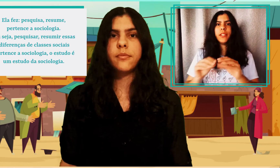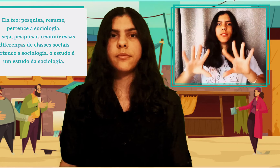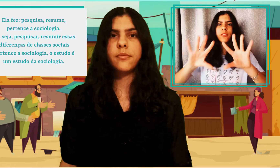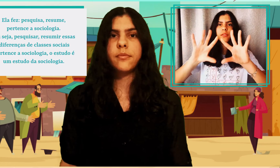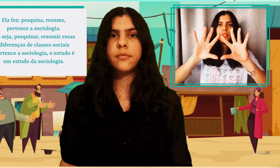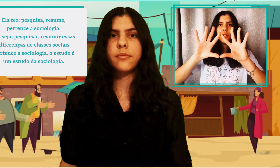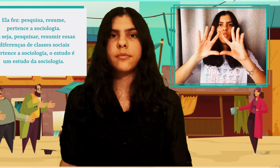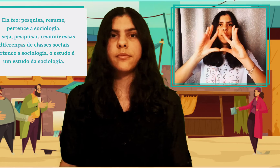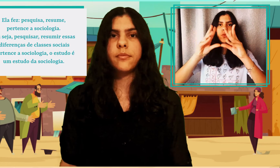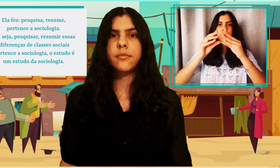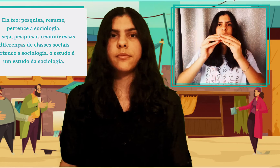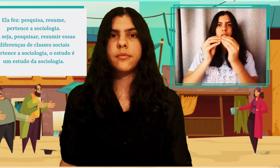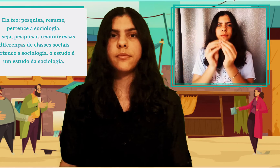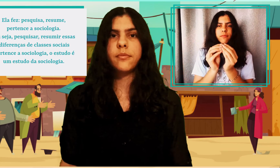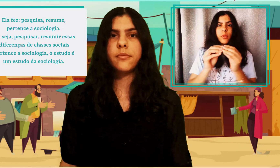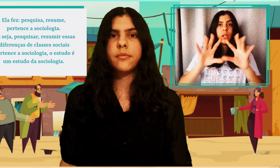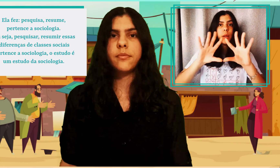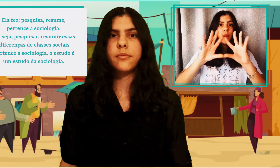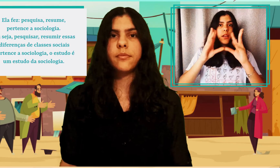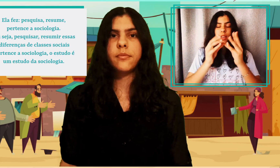resume, sinal de resumir.